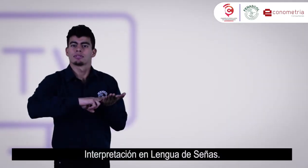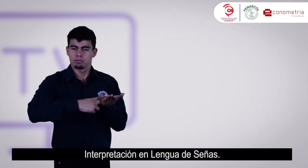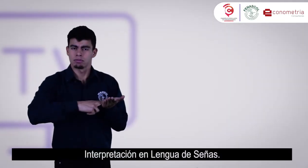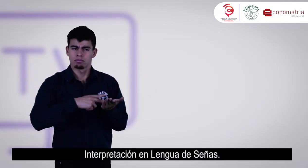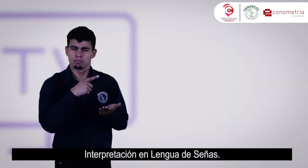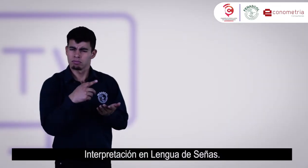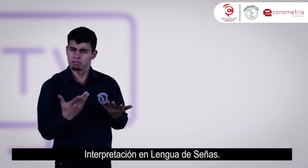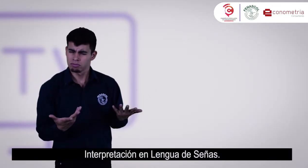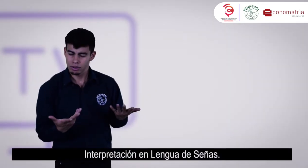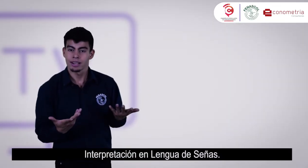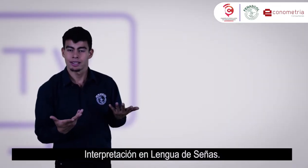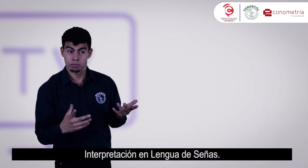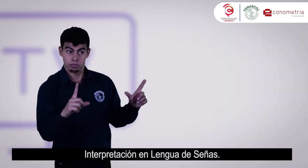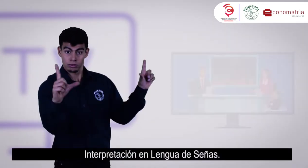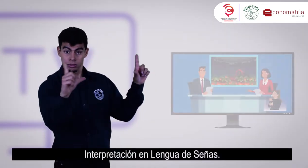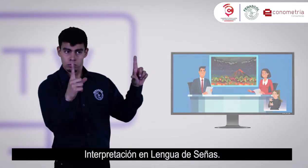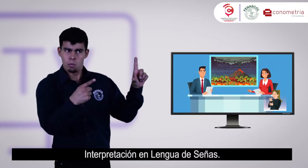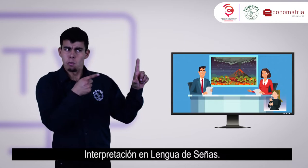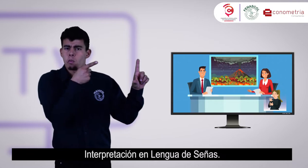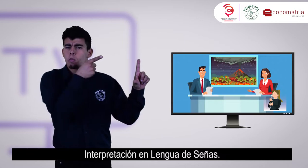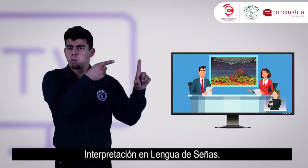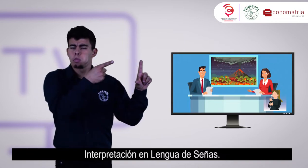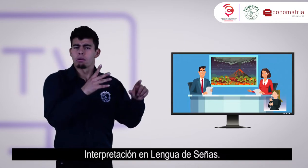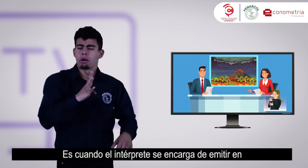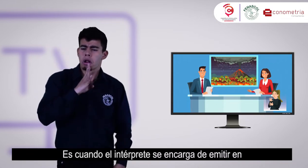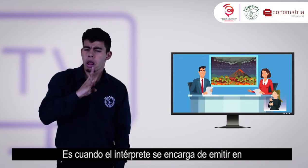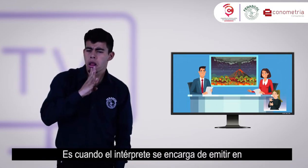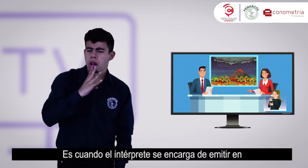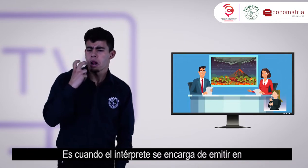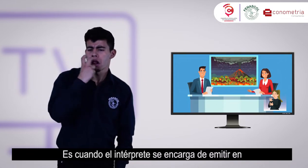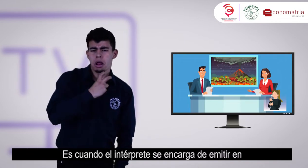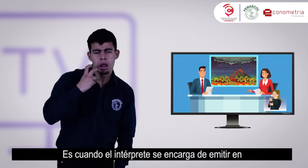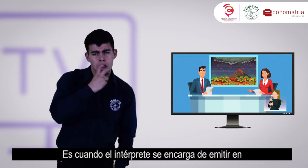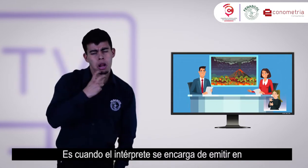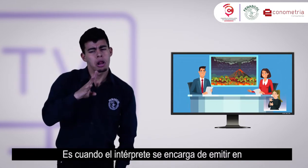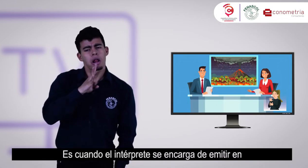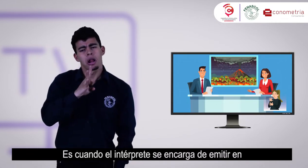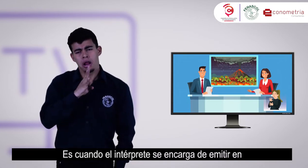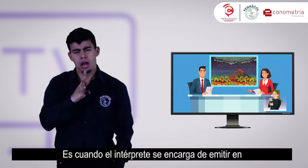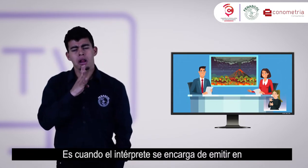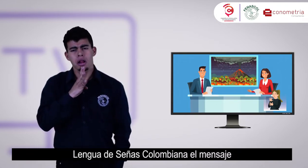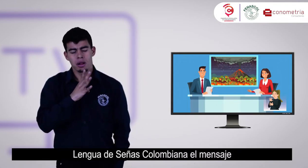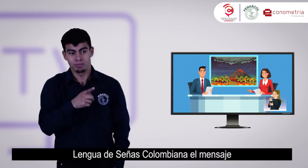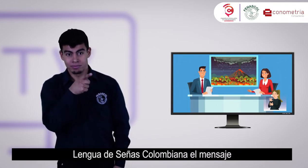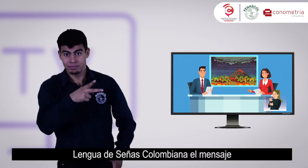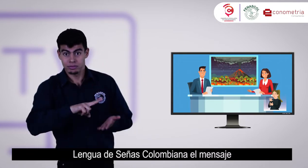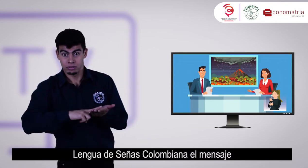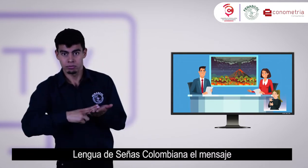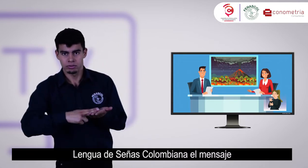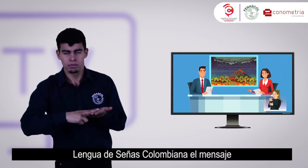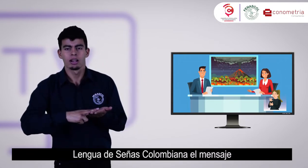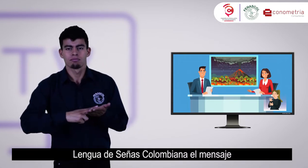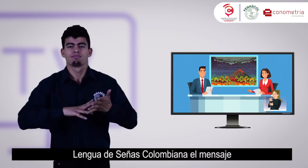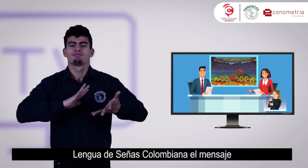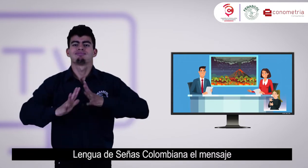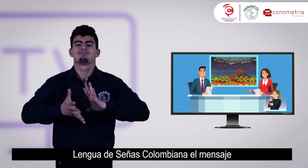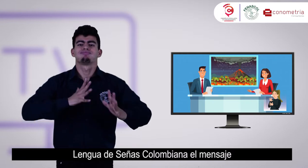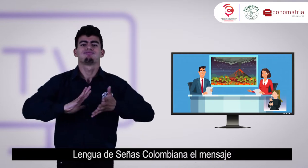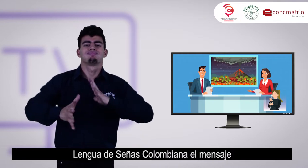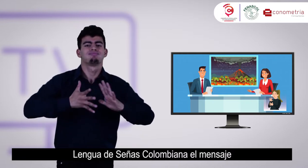Interpretación en lengua de señas es cuando el intérprete se encarga de emitir en lengua de señas colombiana el mensaje